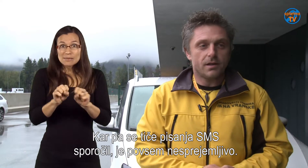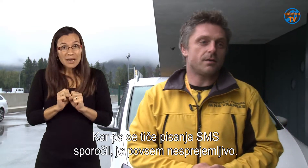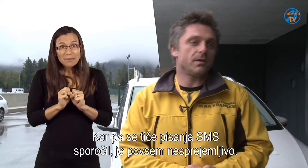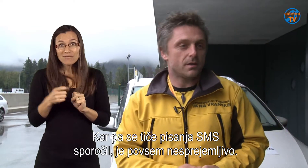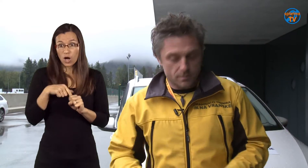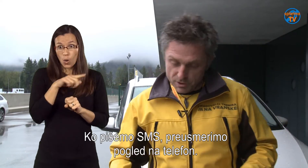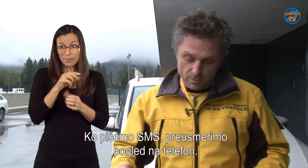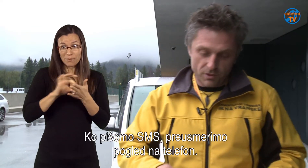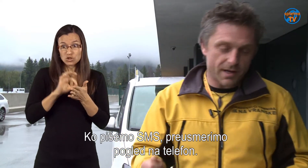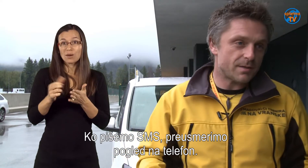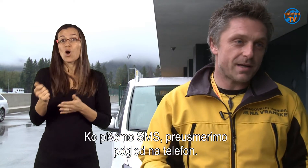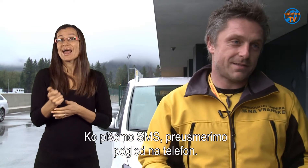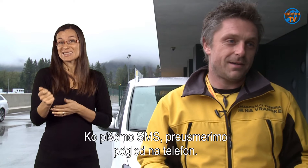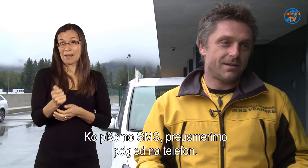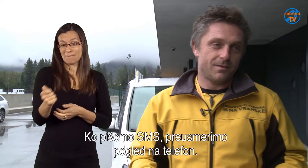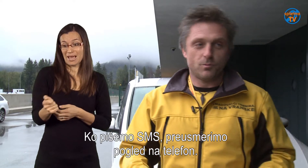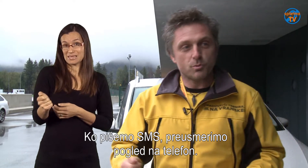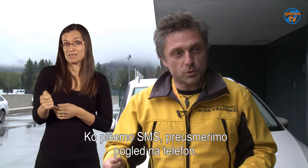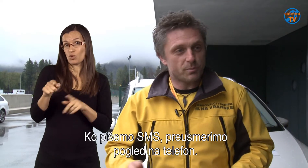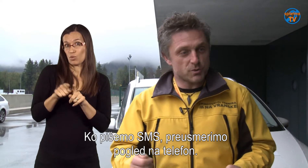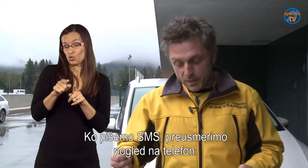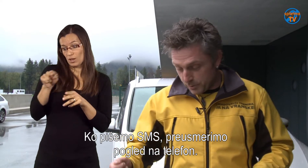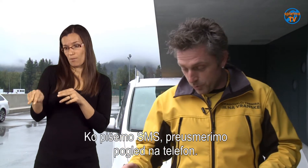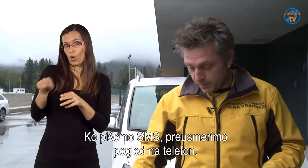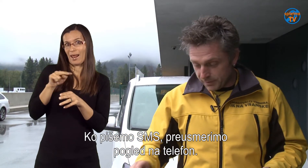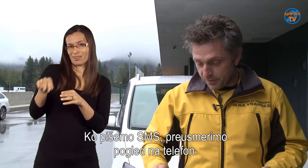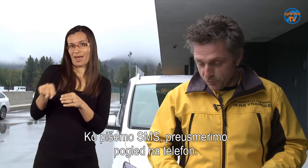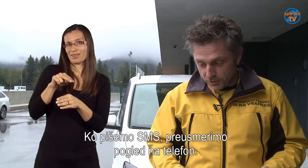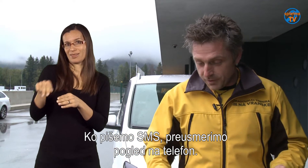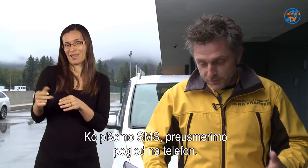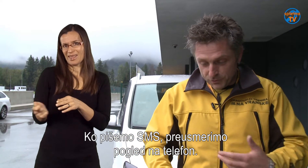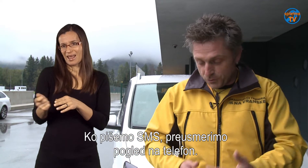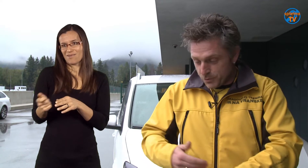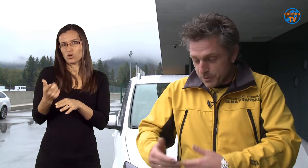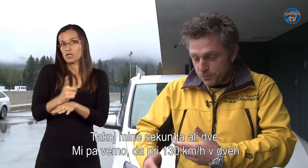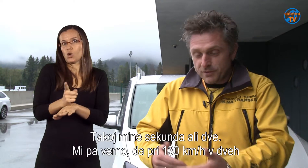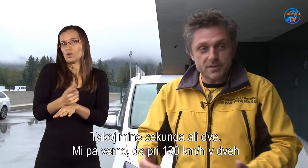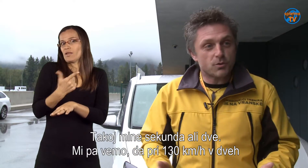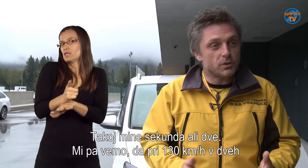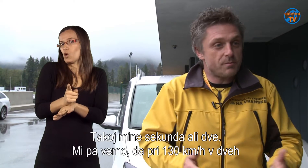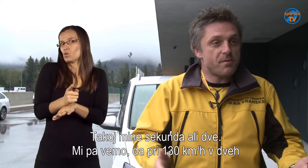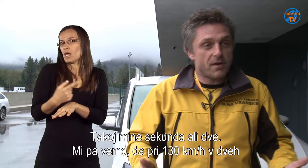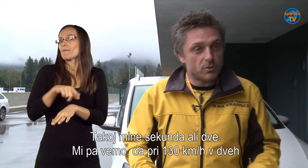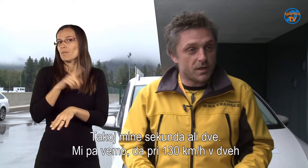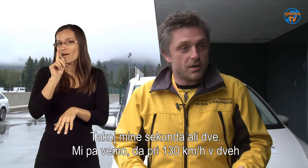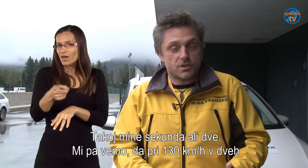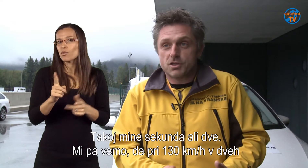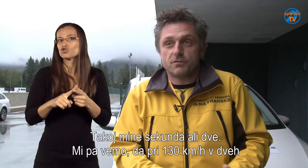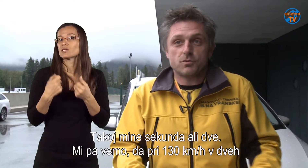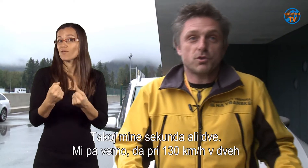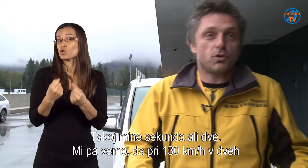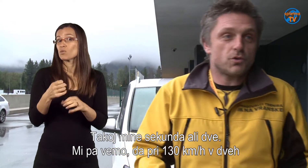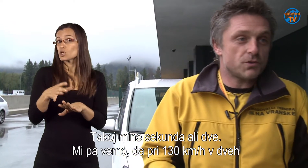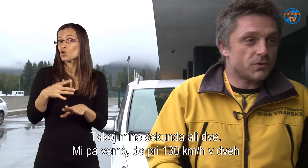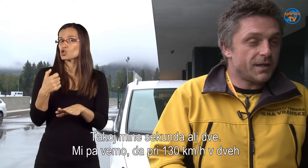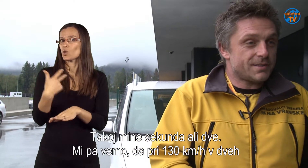nesprejemljivo, ker mi pišemo SMS. Moramo tudi preusmeriti pogled na telefon, to je takoj sekunda, 2 sekunde, mi pa vemo, da če se